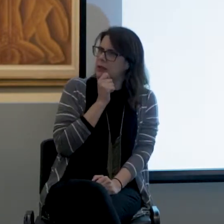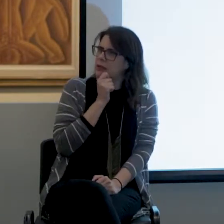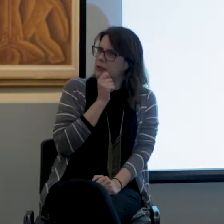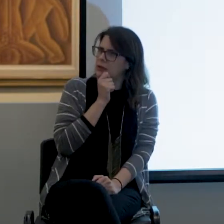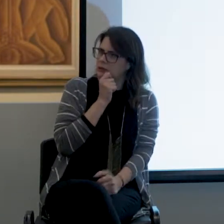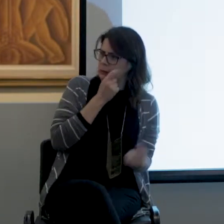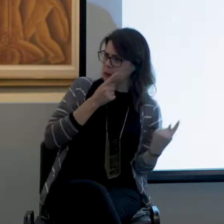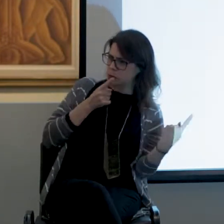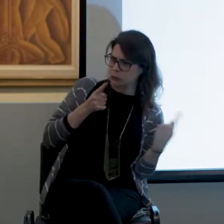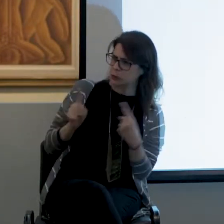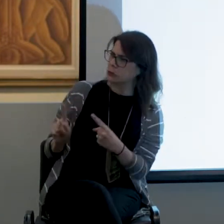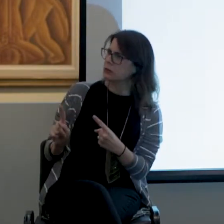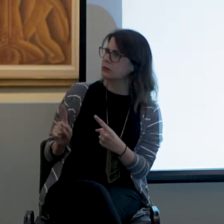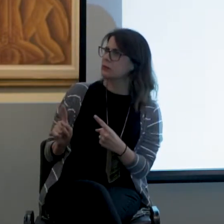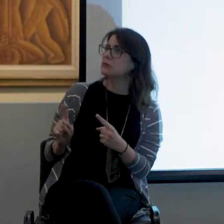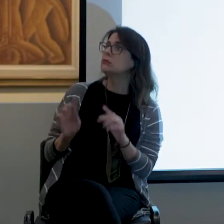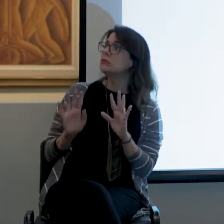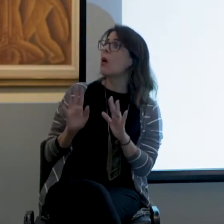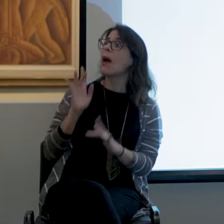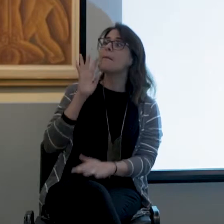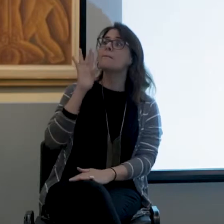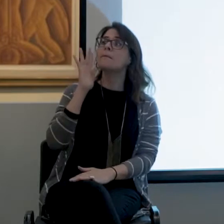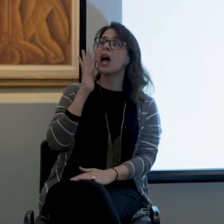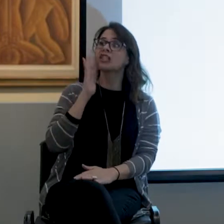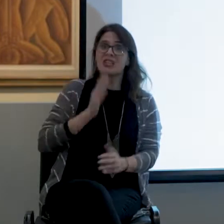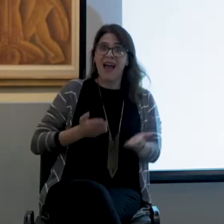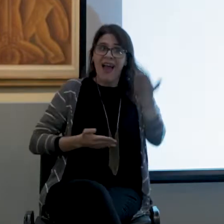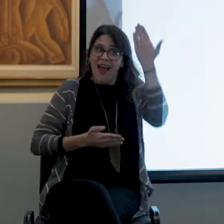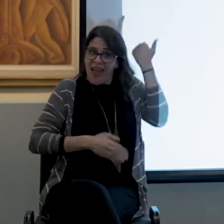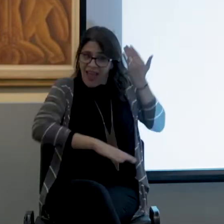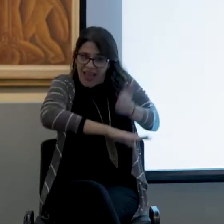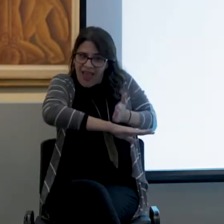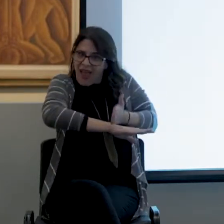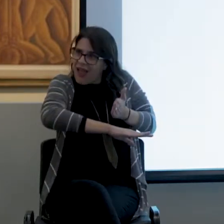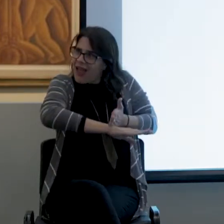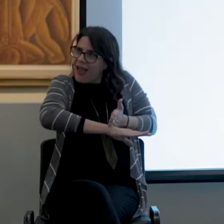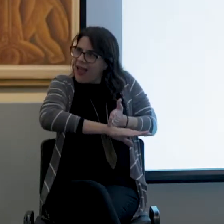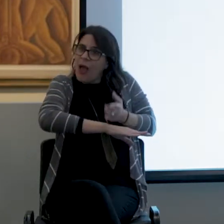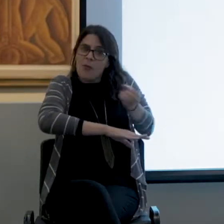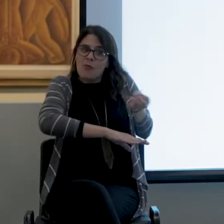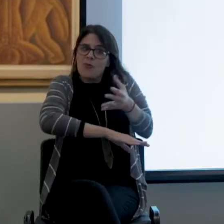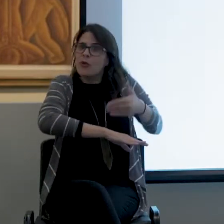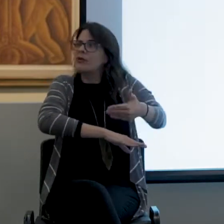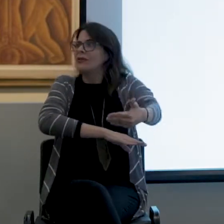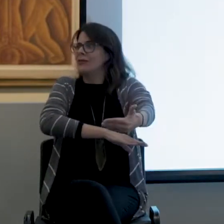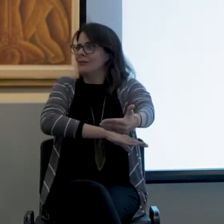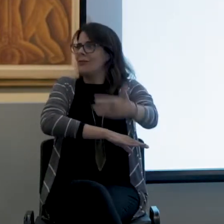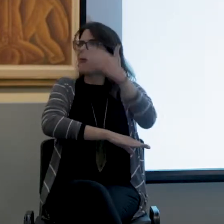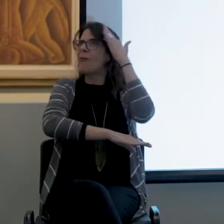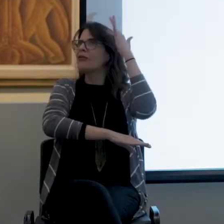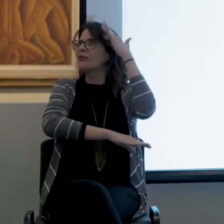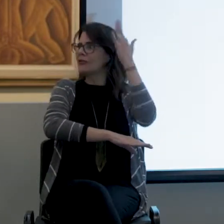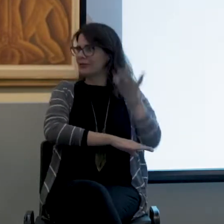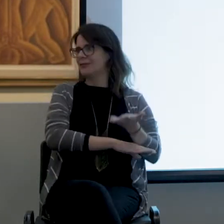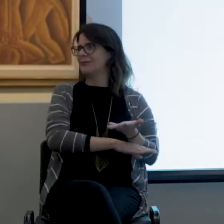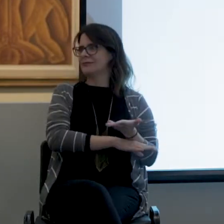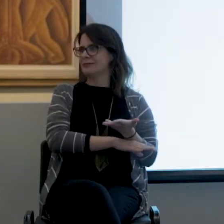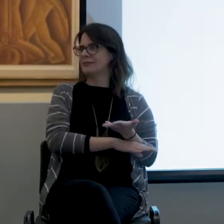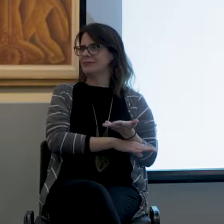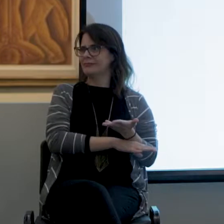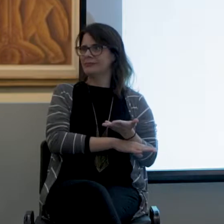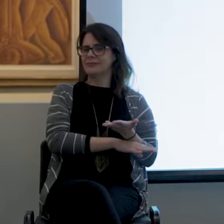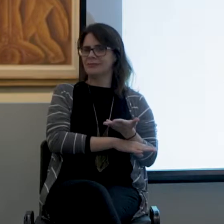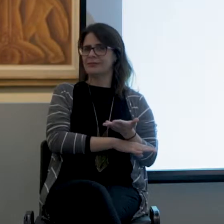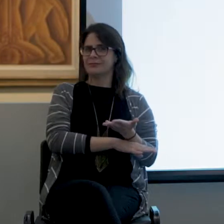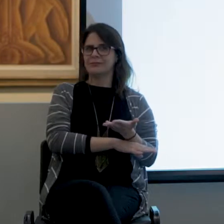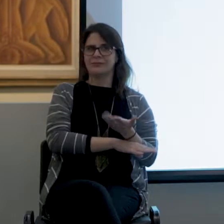as coisas são assim, imagina quando explodiu o modernismo, né? Por que